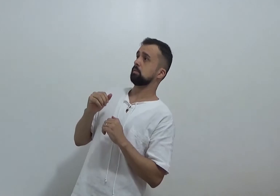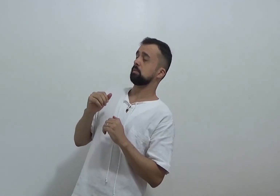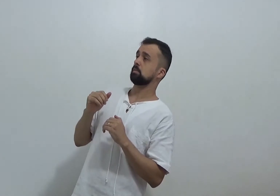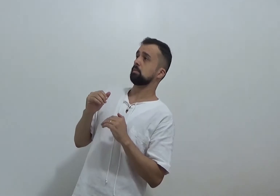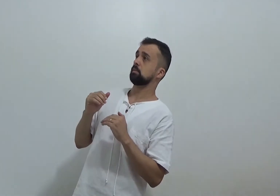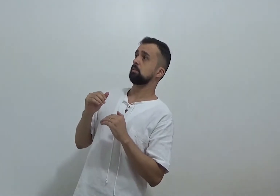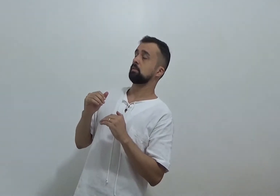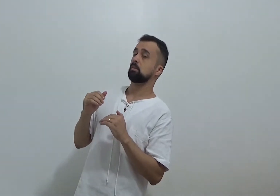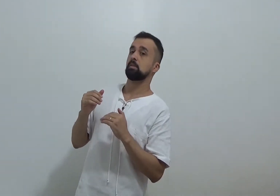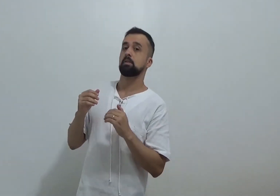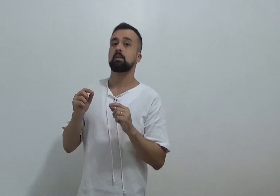discurso?